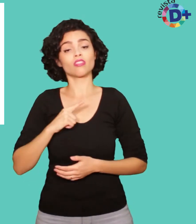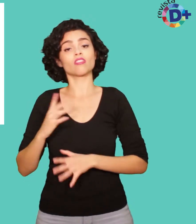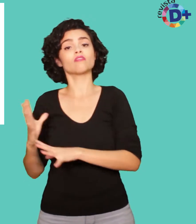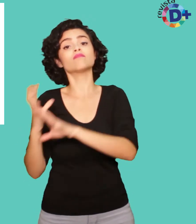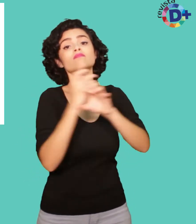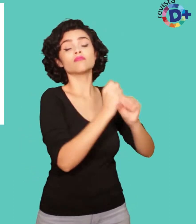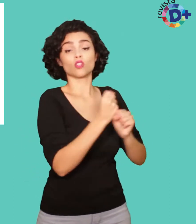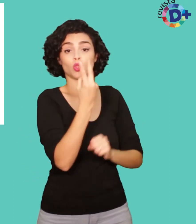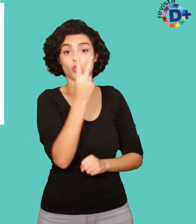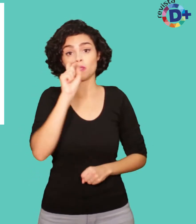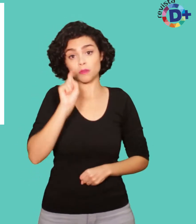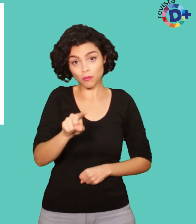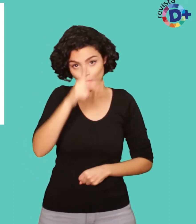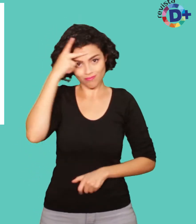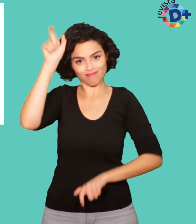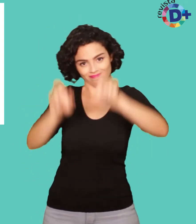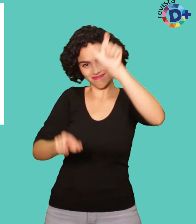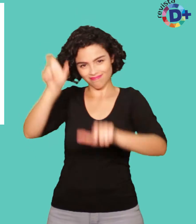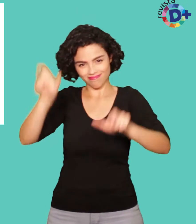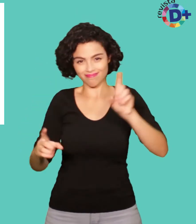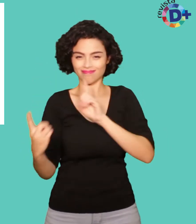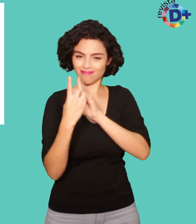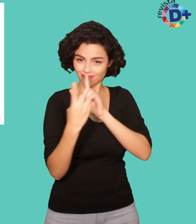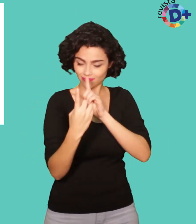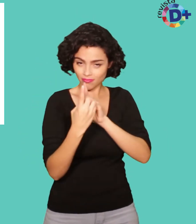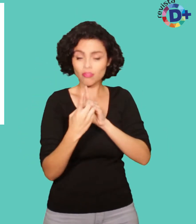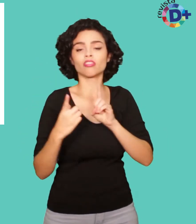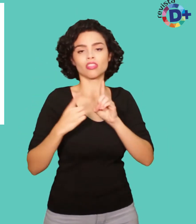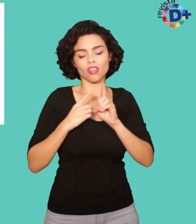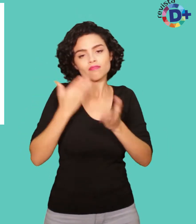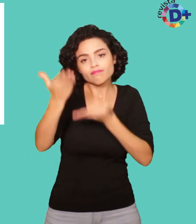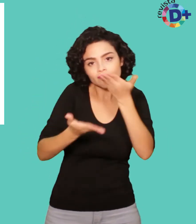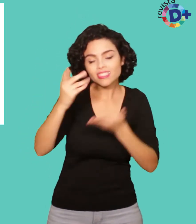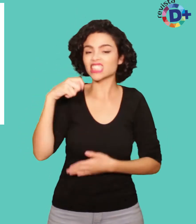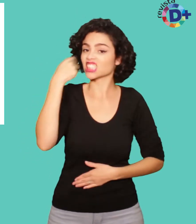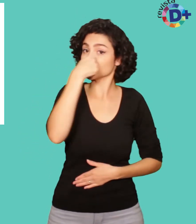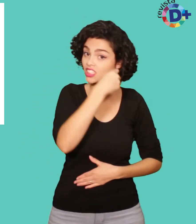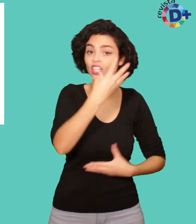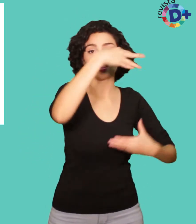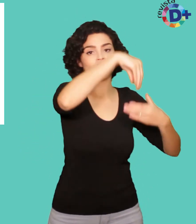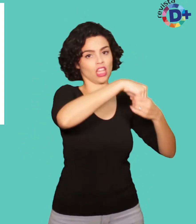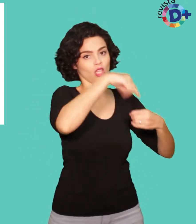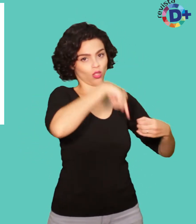são cerca de 2 mil pacientes que recebem assistência odontológica pela